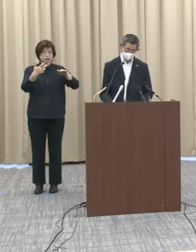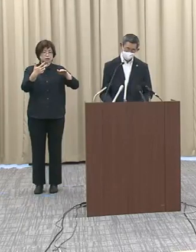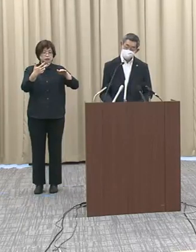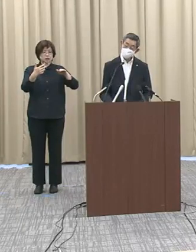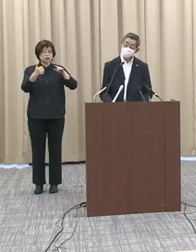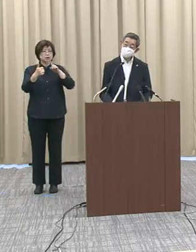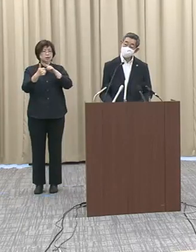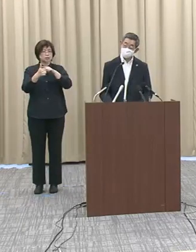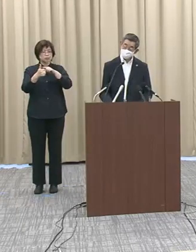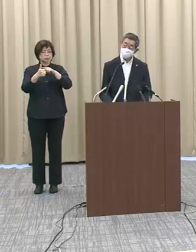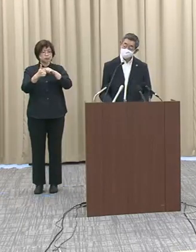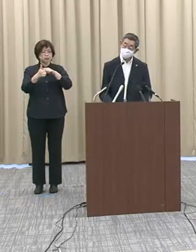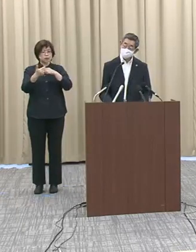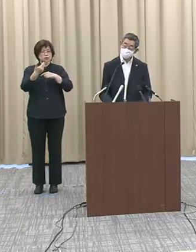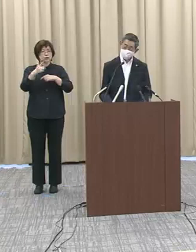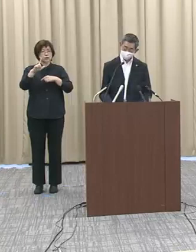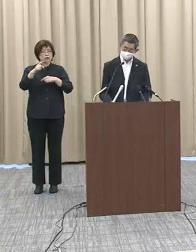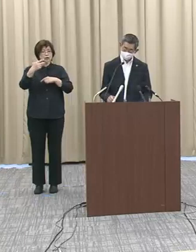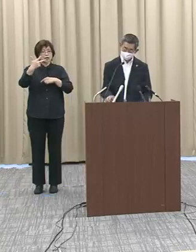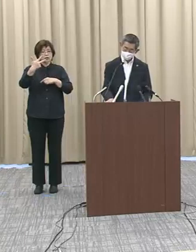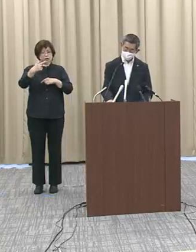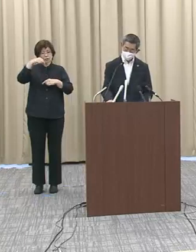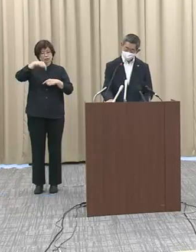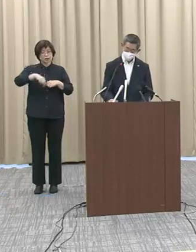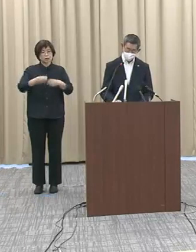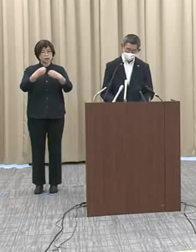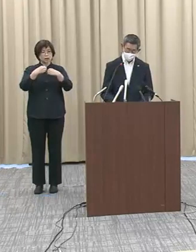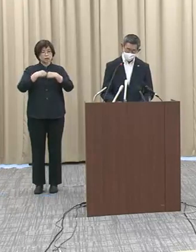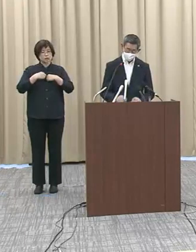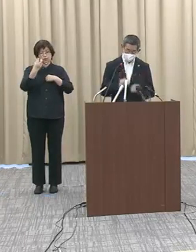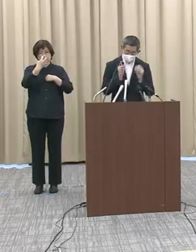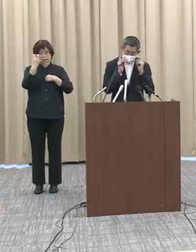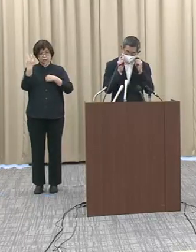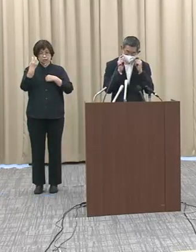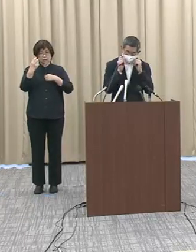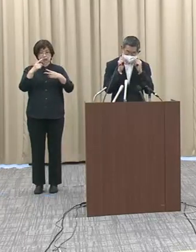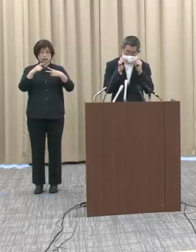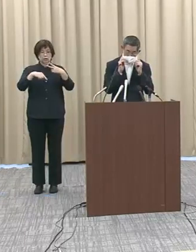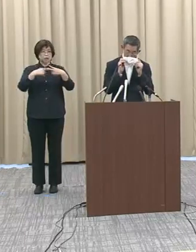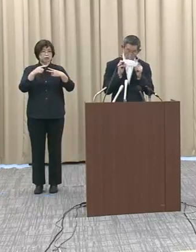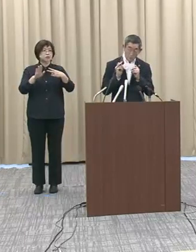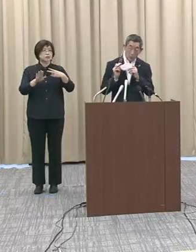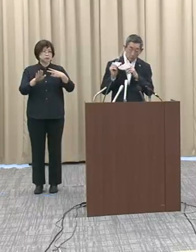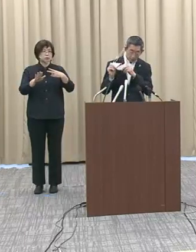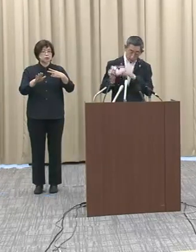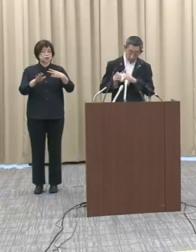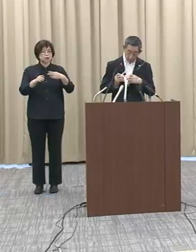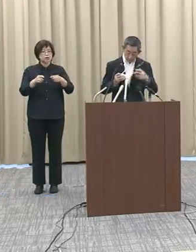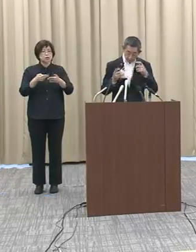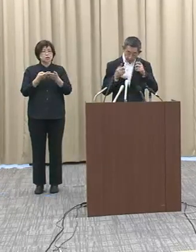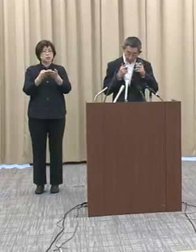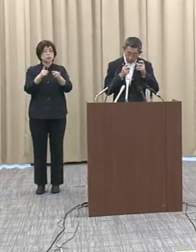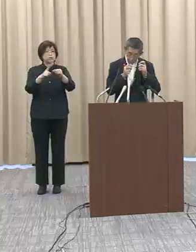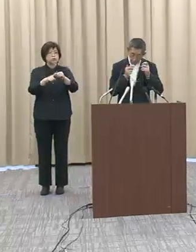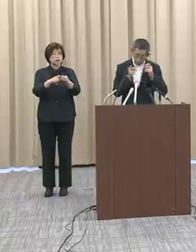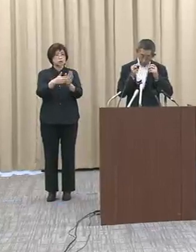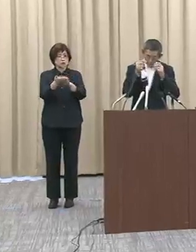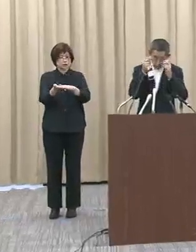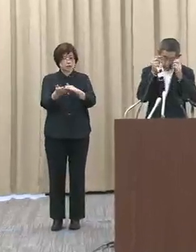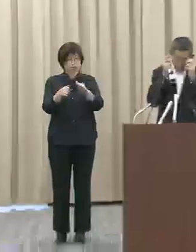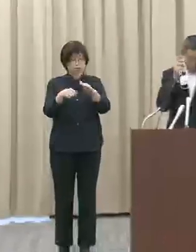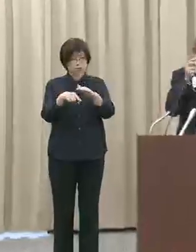陽性者でというところですよね。 そうです。 入院していて亡くなったと。 はい、